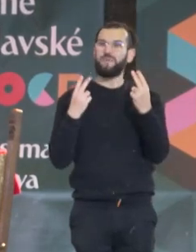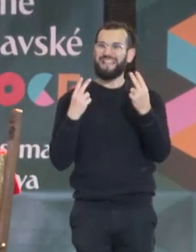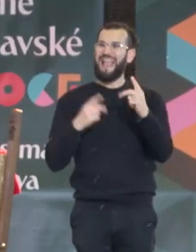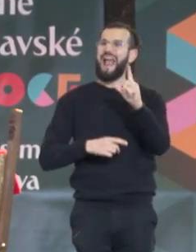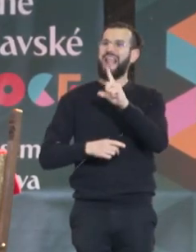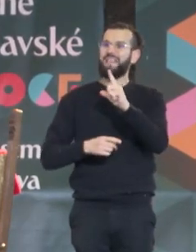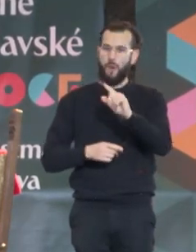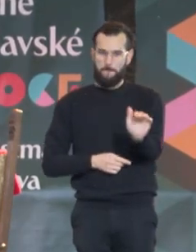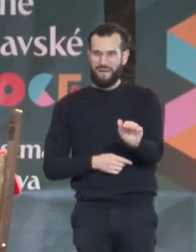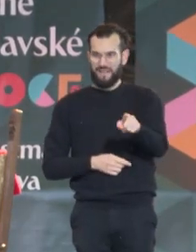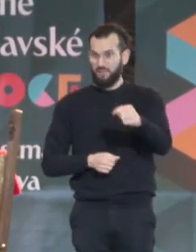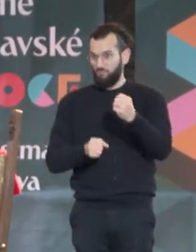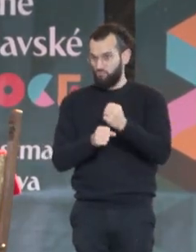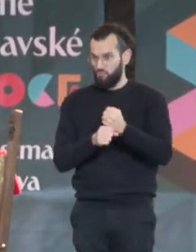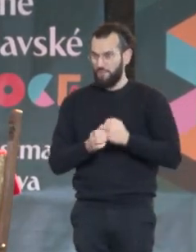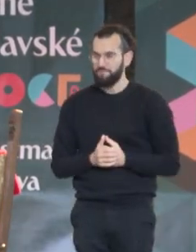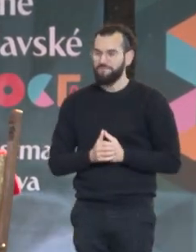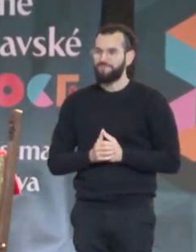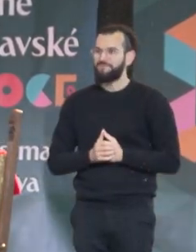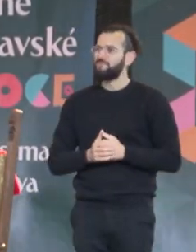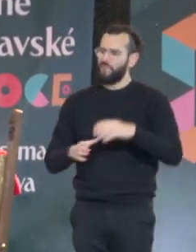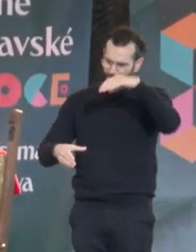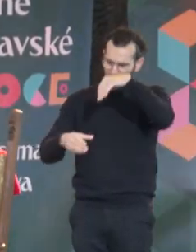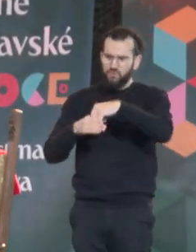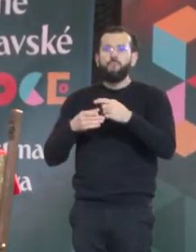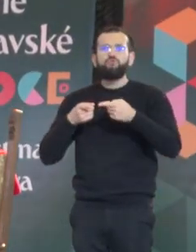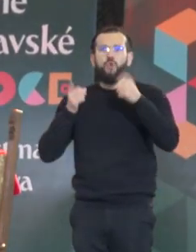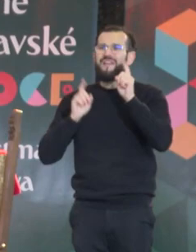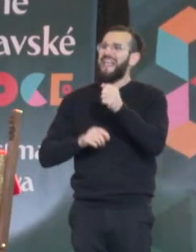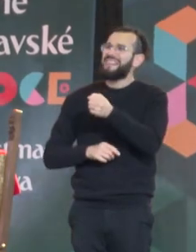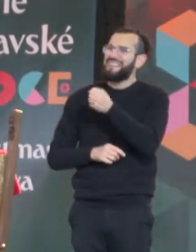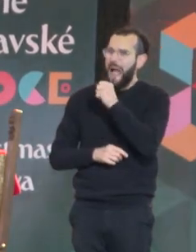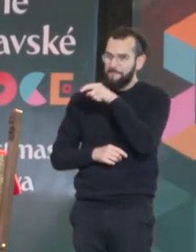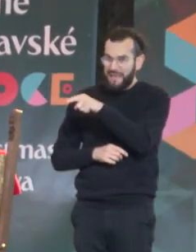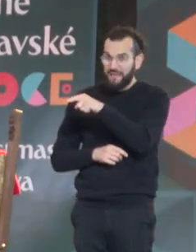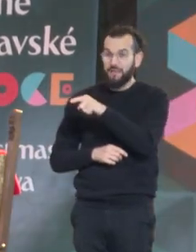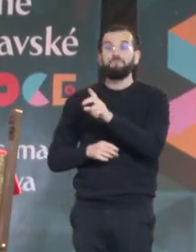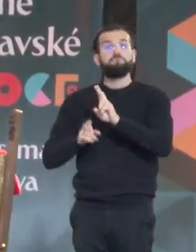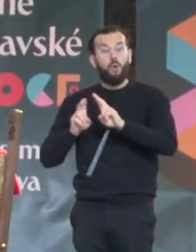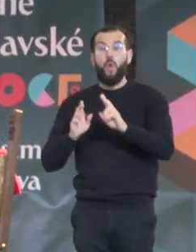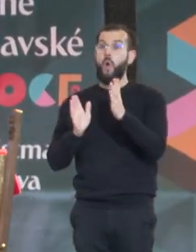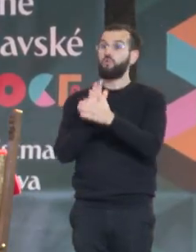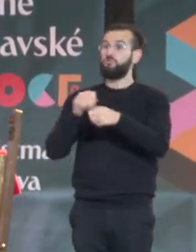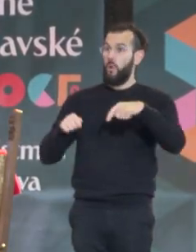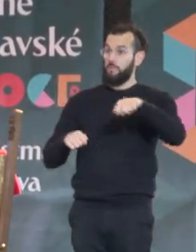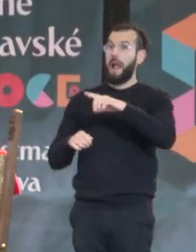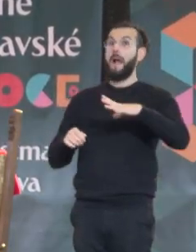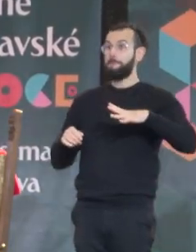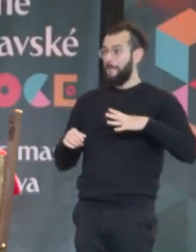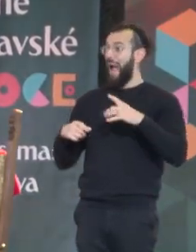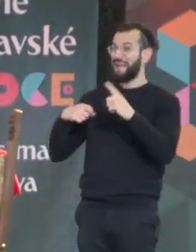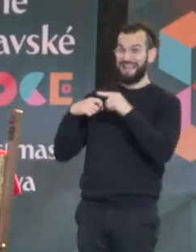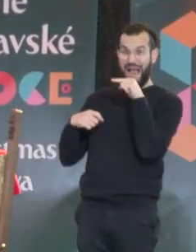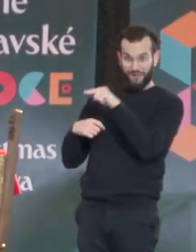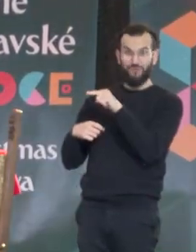A ako som už spomenula, tak v rámci slovenského dabingu sme mali možnosť spolupracovať aj s pánom Krajčovičom,